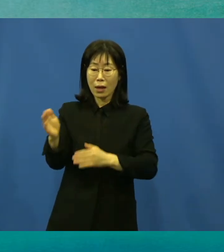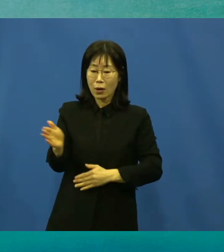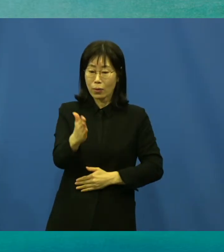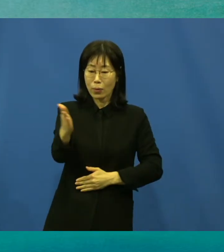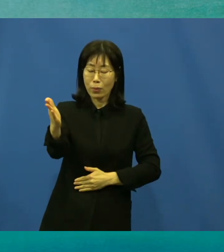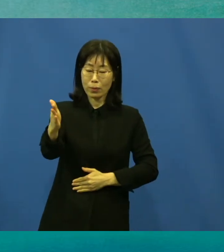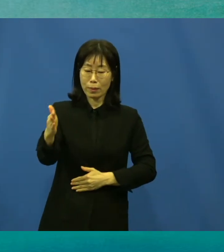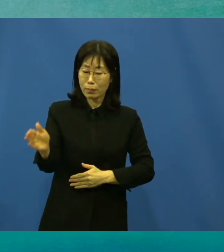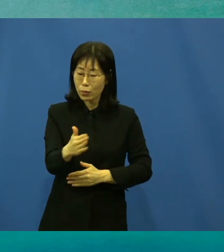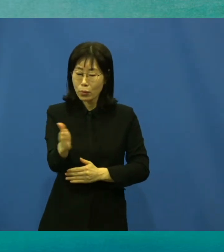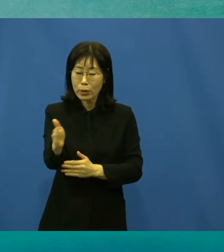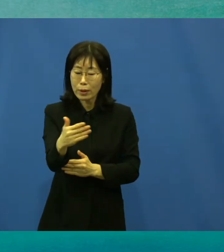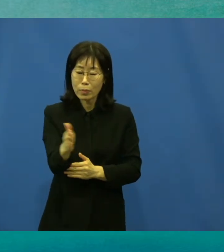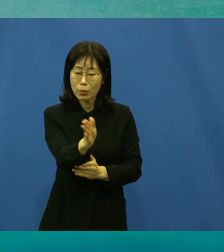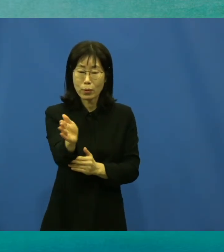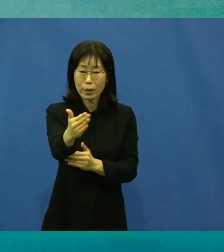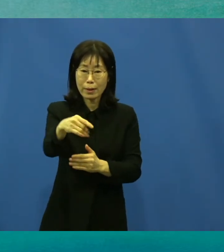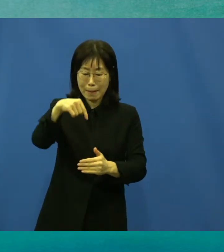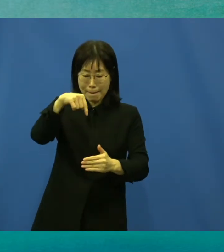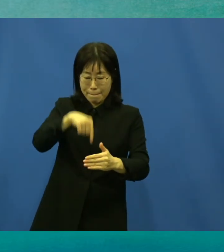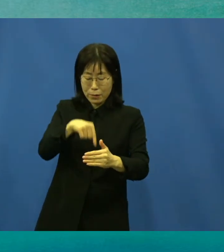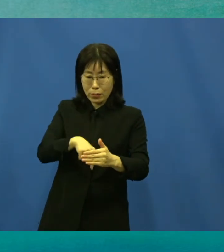회복의 시작은 기도를 통해서 시작입니다.